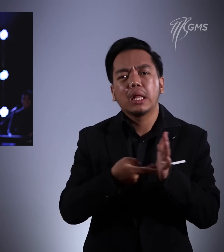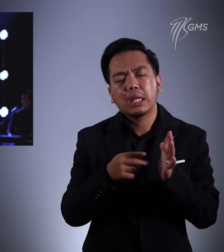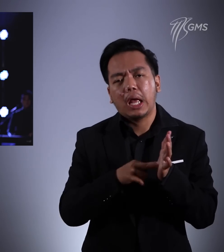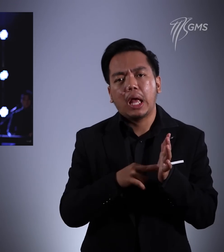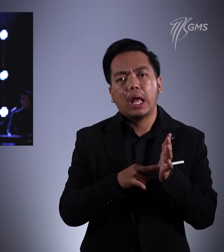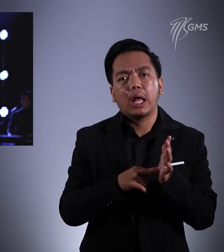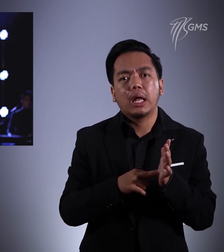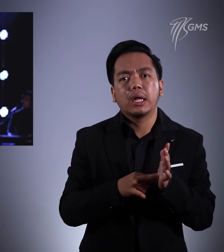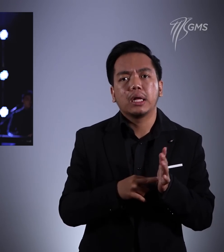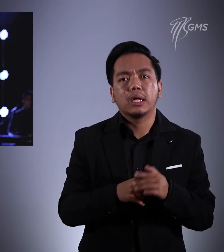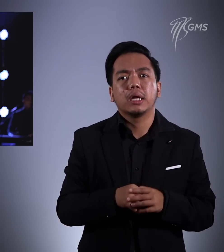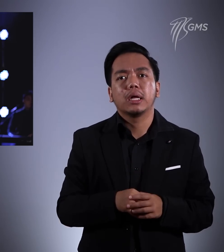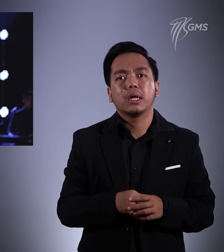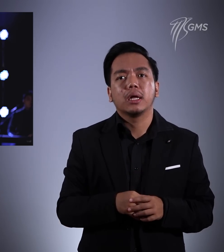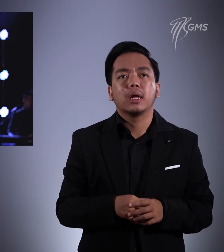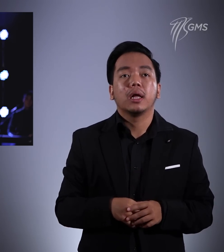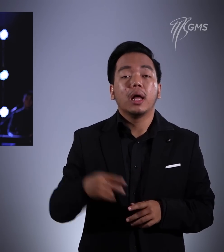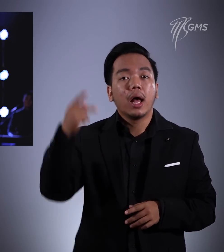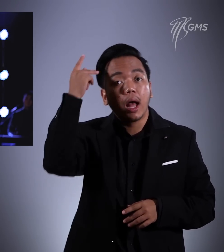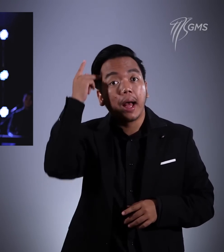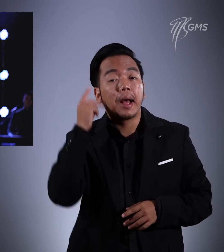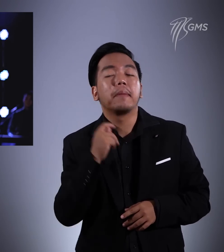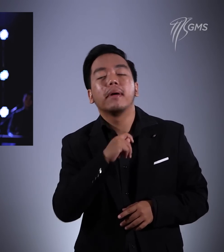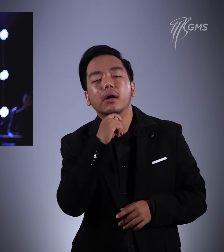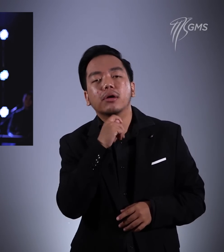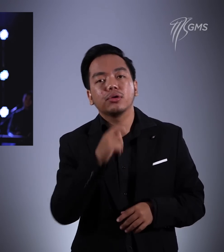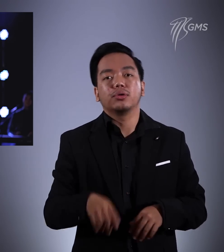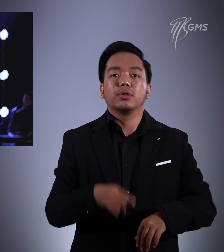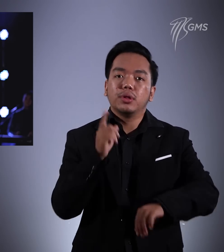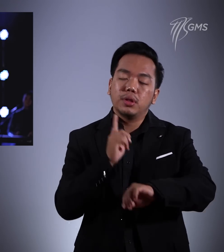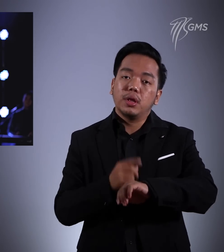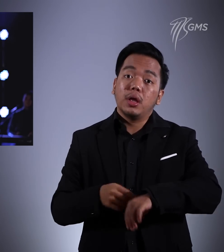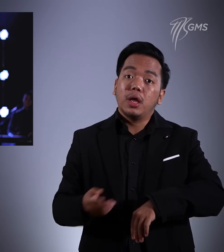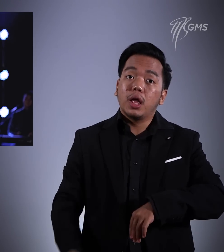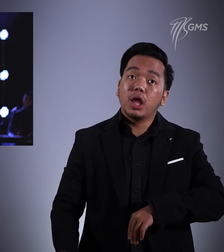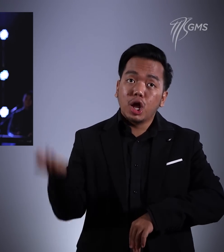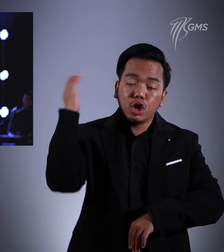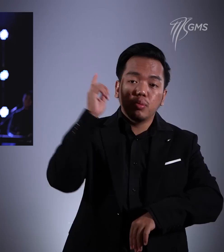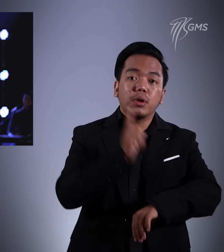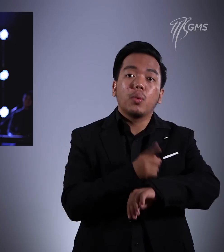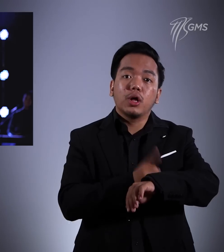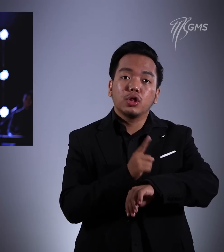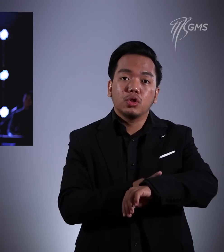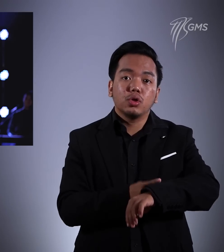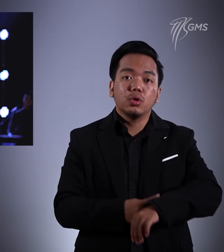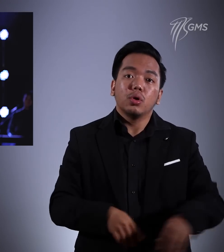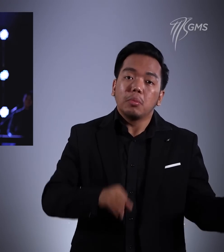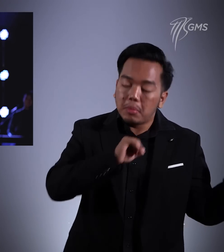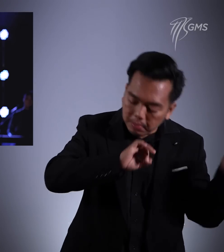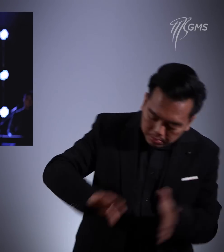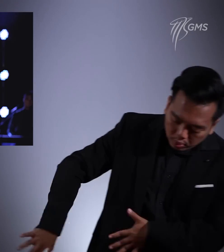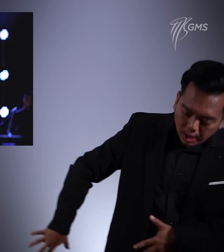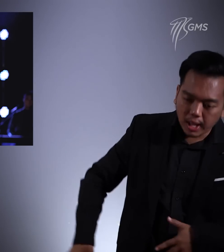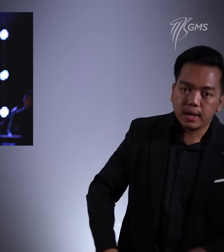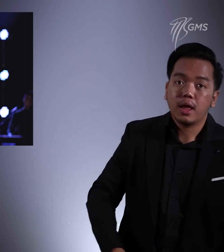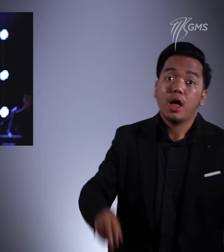ingatkan, Habakuk tinggal di zaman seperti apa? Dia tinggal di zaman memasuki pengasingan atau pembuangan.